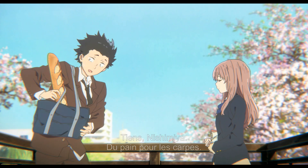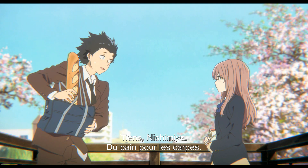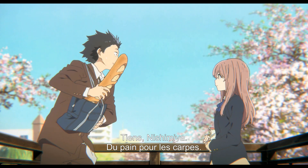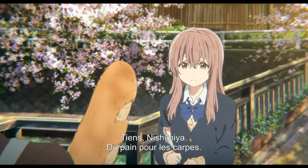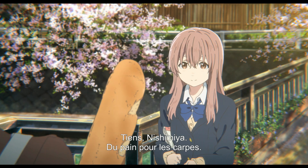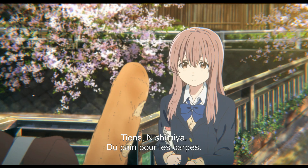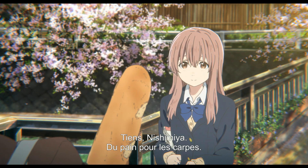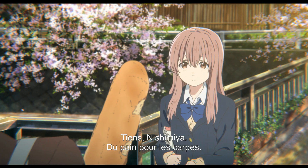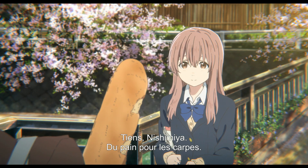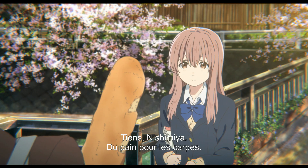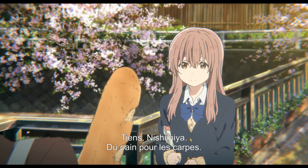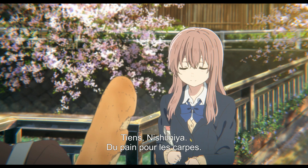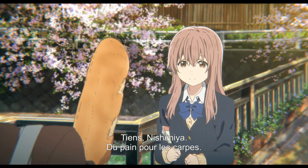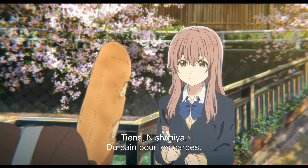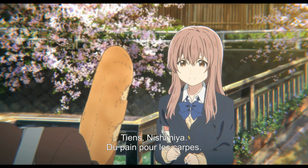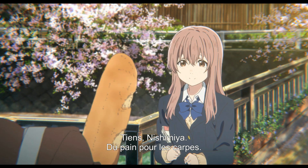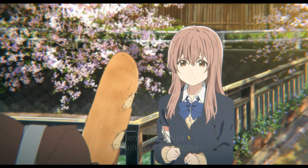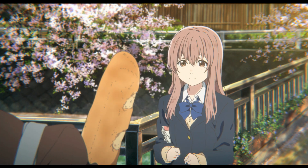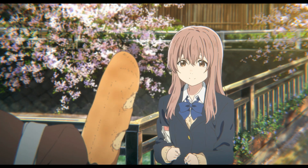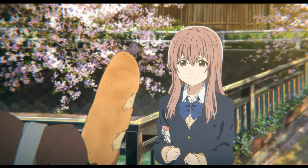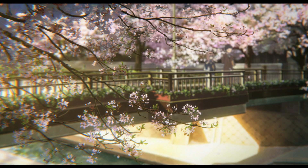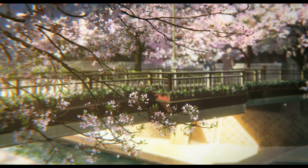西宮、これパン、恋に。